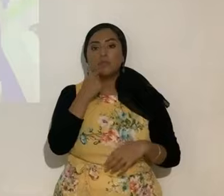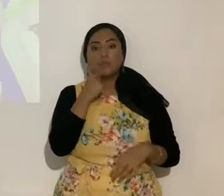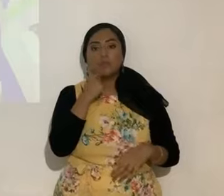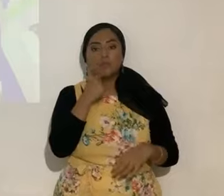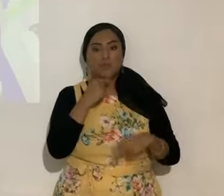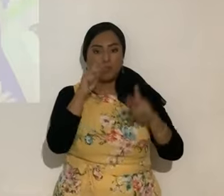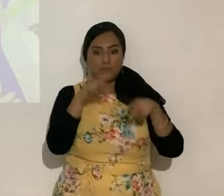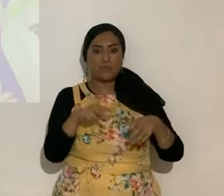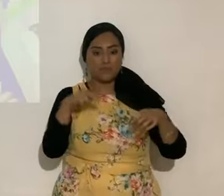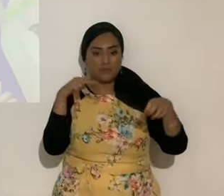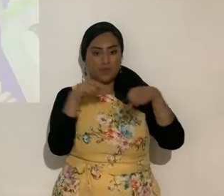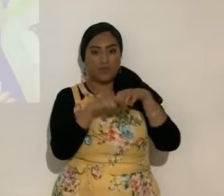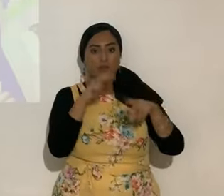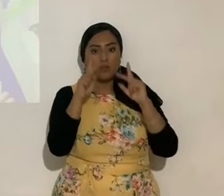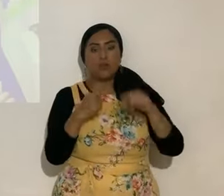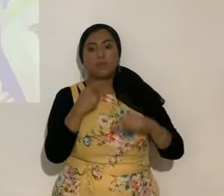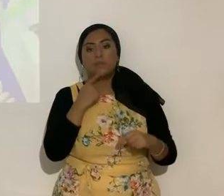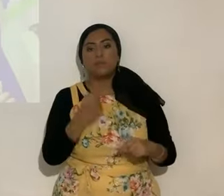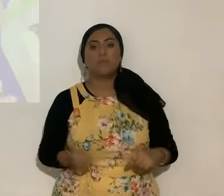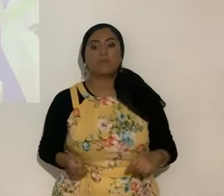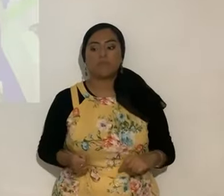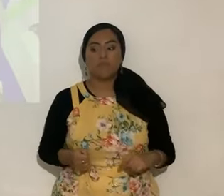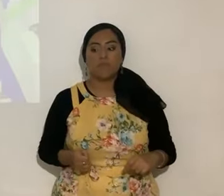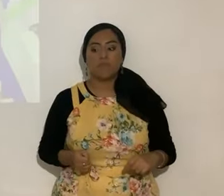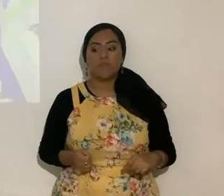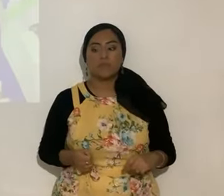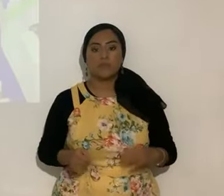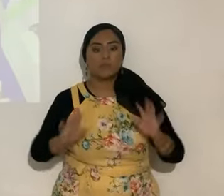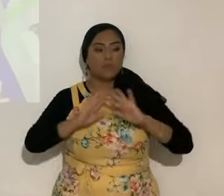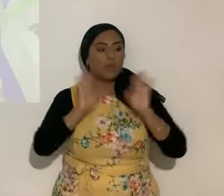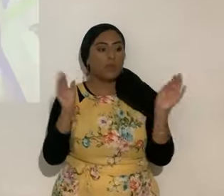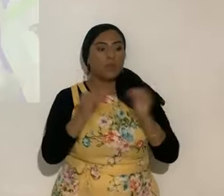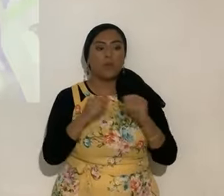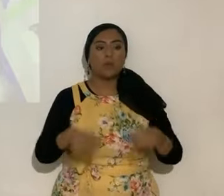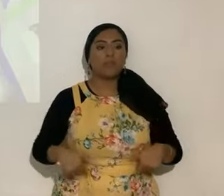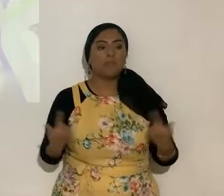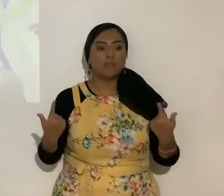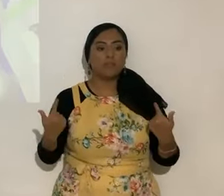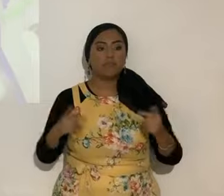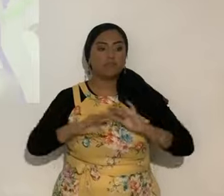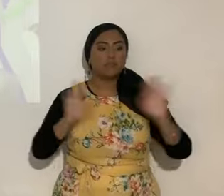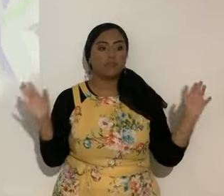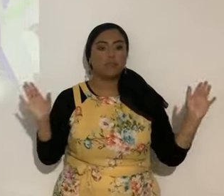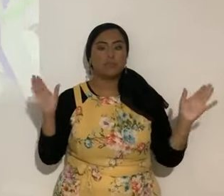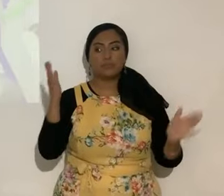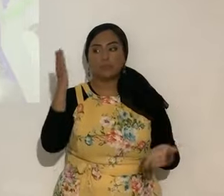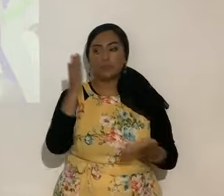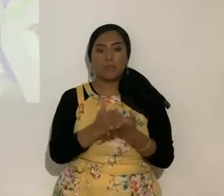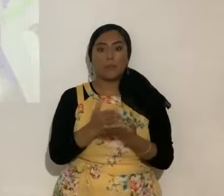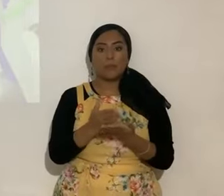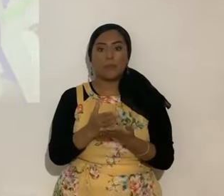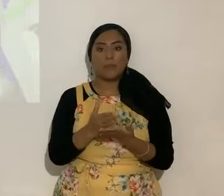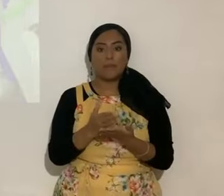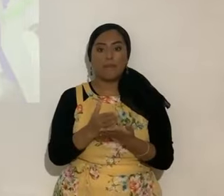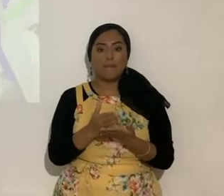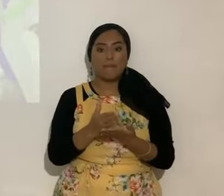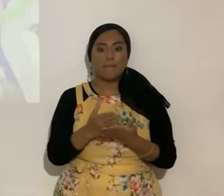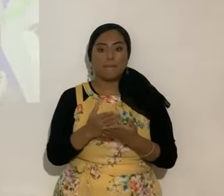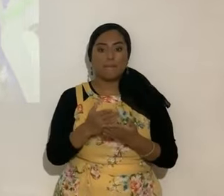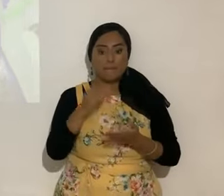dicho, en la sala de urgencias, hubieran dicho, ya no hay vida, ya, paren el, el masaje